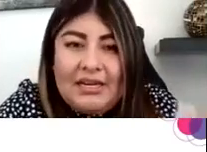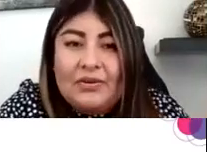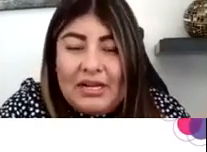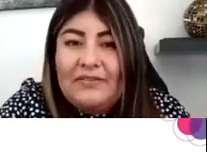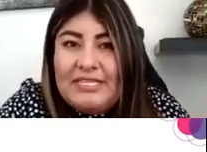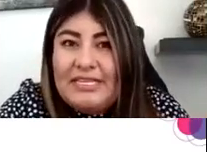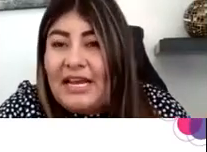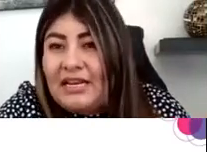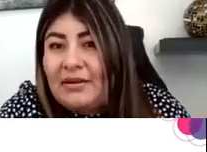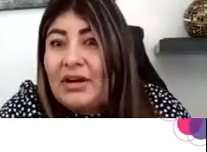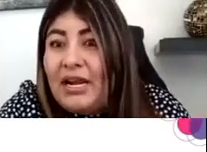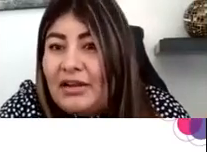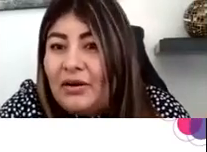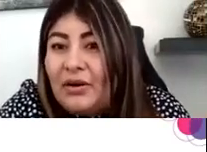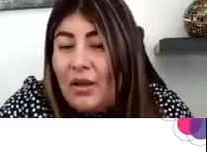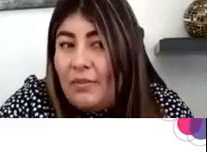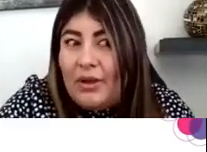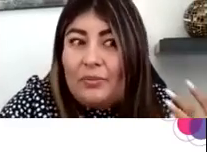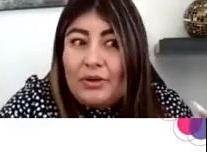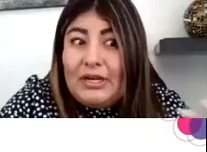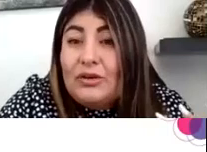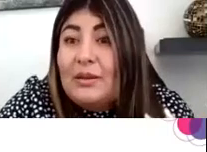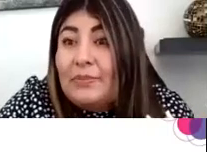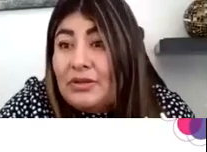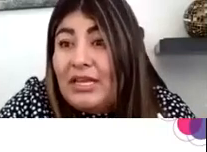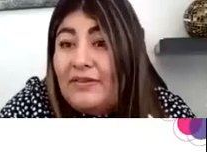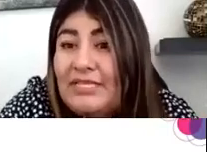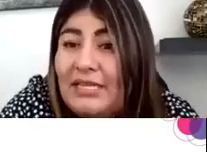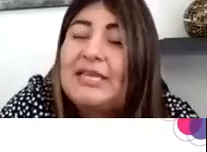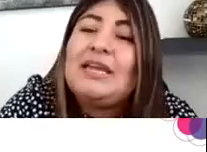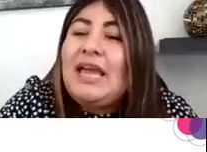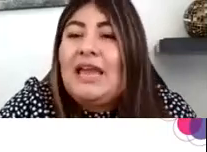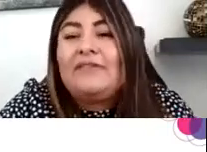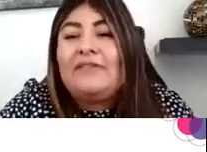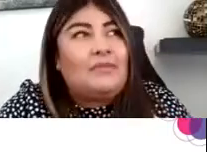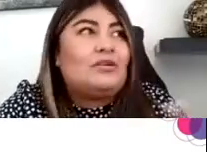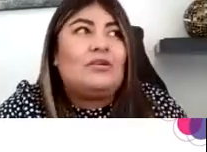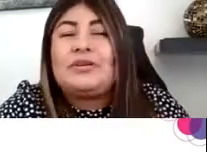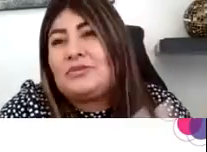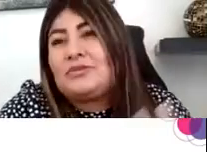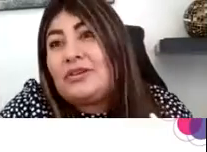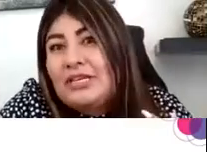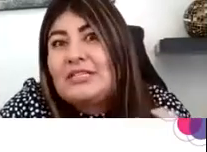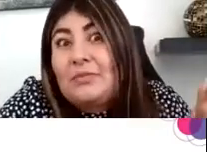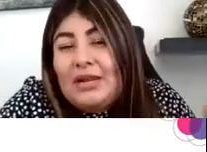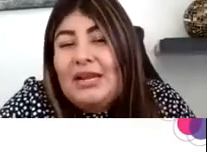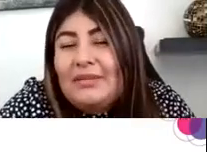alguna deficiencia a nivel orgánico, pero no por eso es la persona deficiente. Enfermito, pues creo que ustedes manejan más este